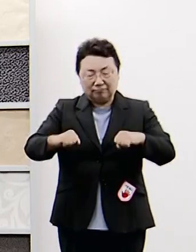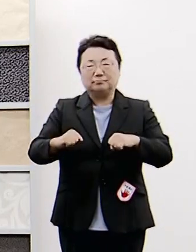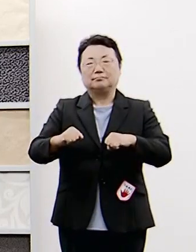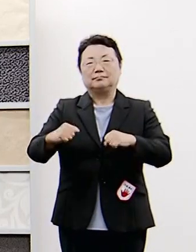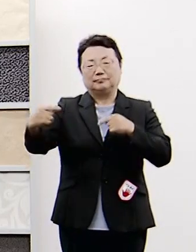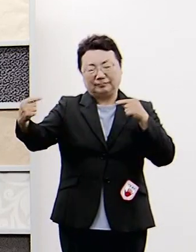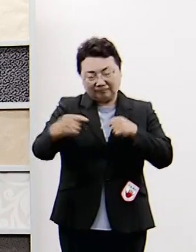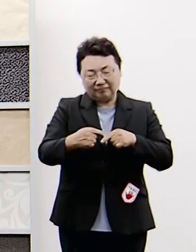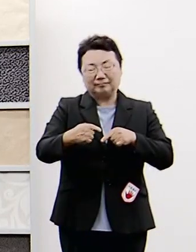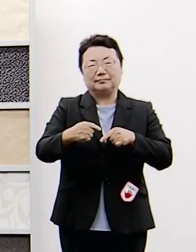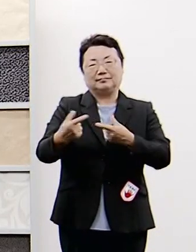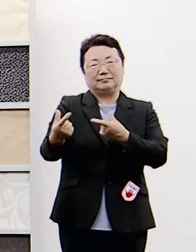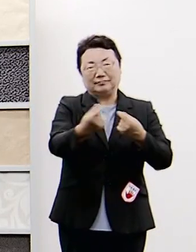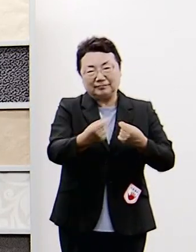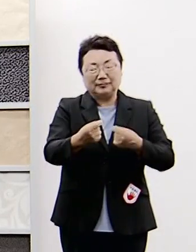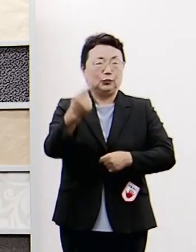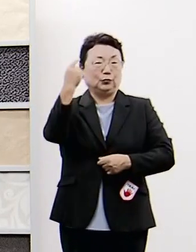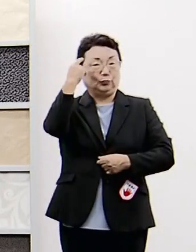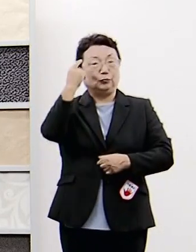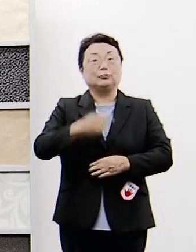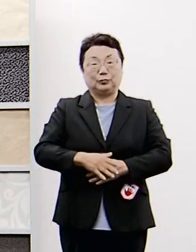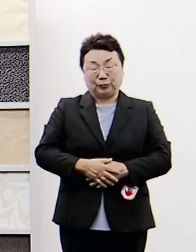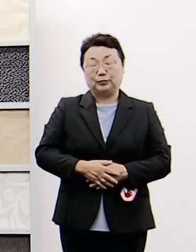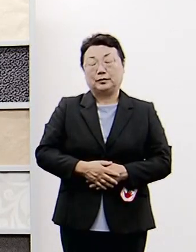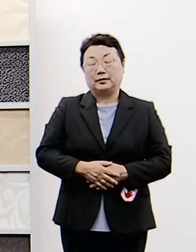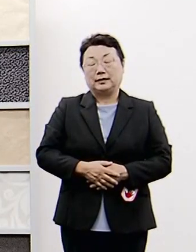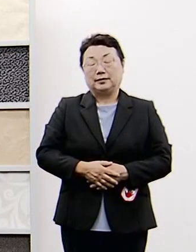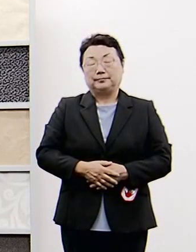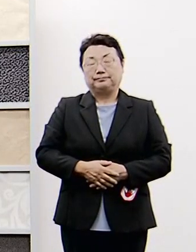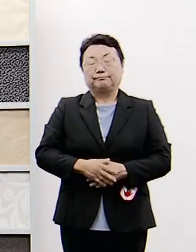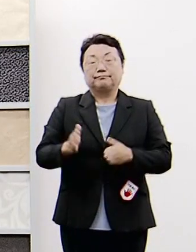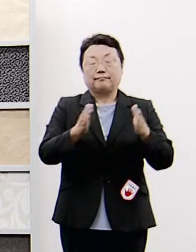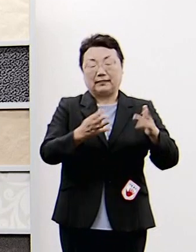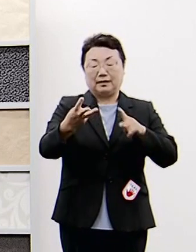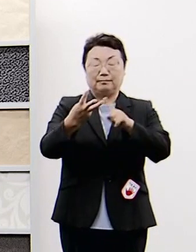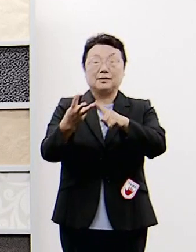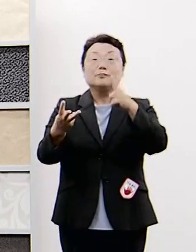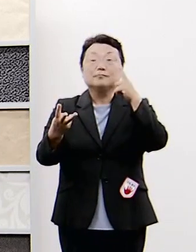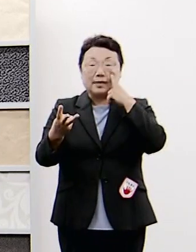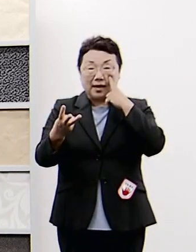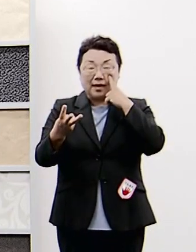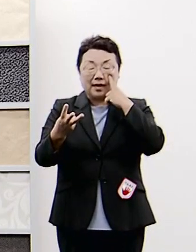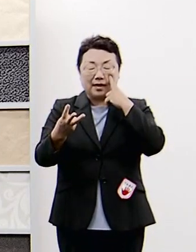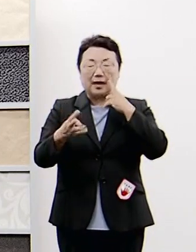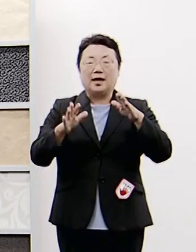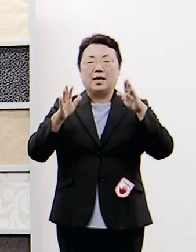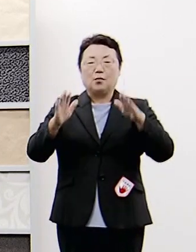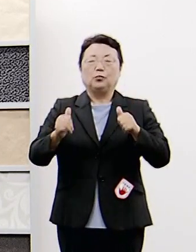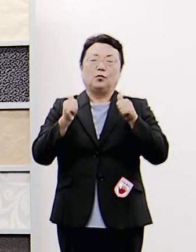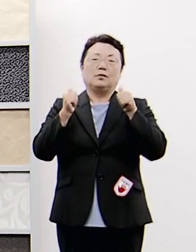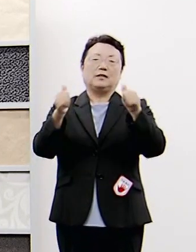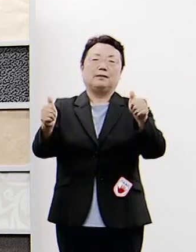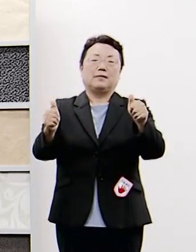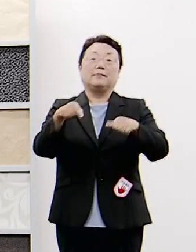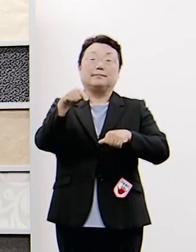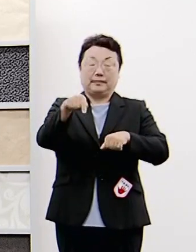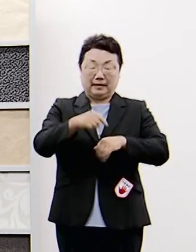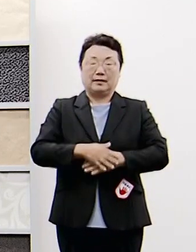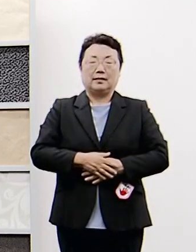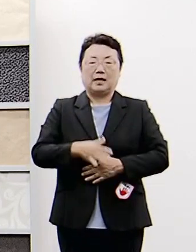言っても差し支えなかろうと考えておりますそして3つ目ですが今回の控訴審判決によりまして